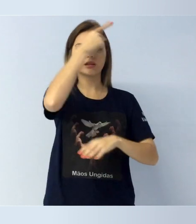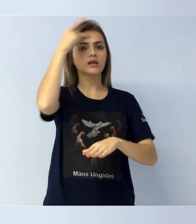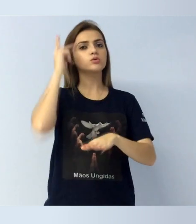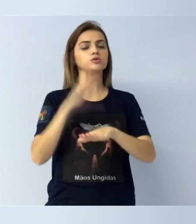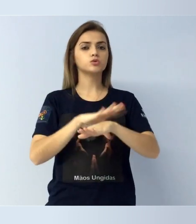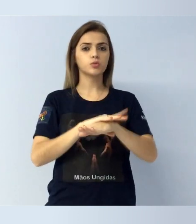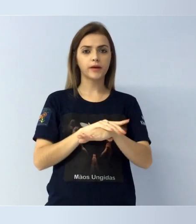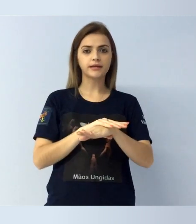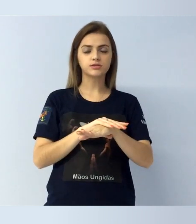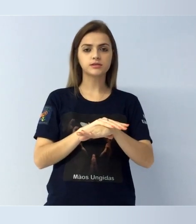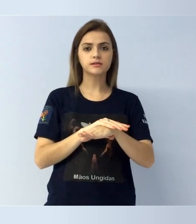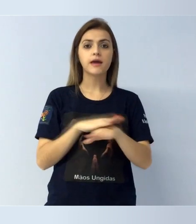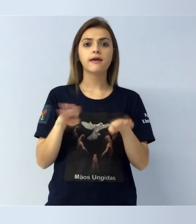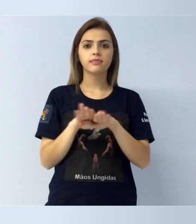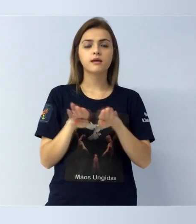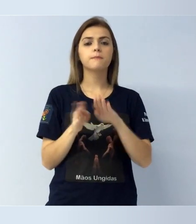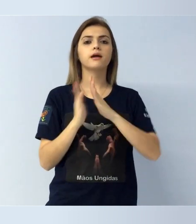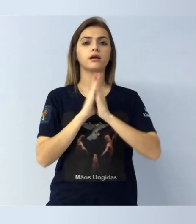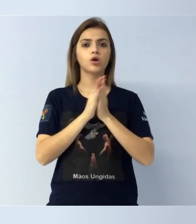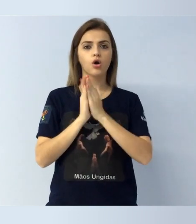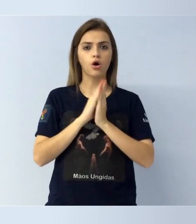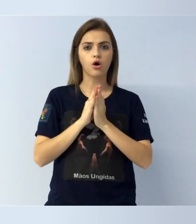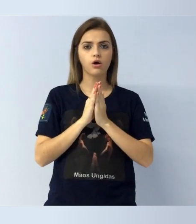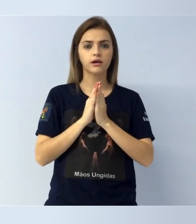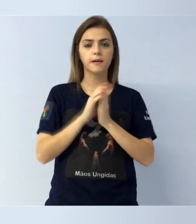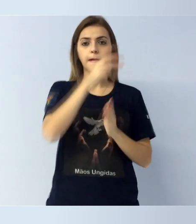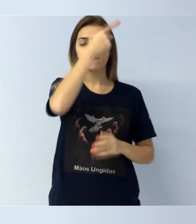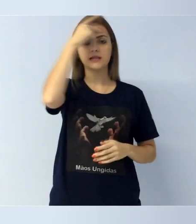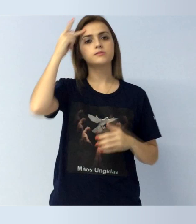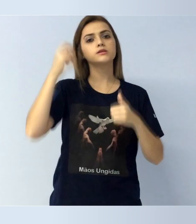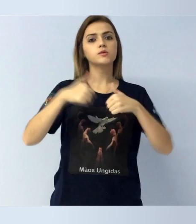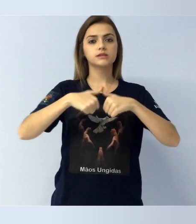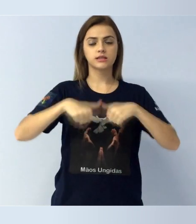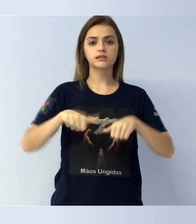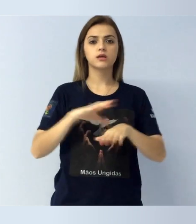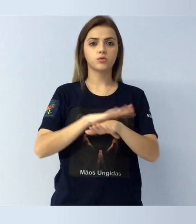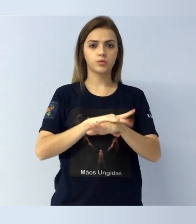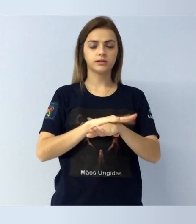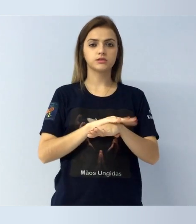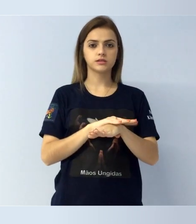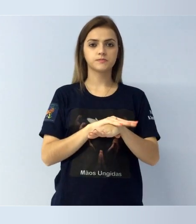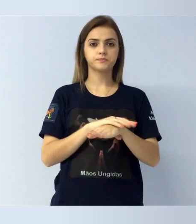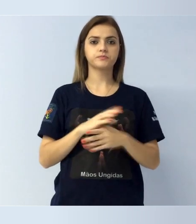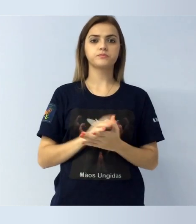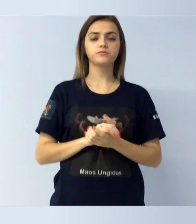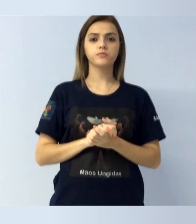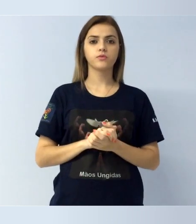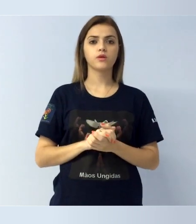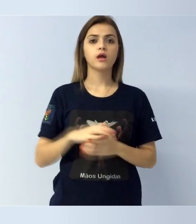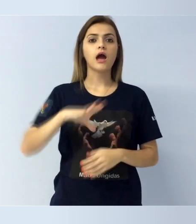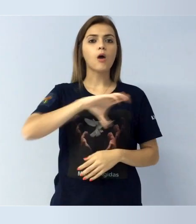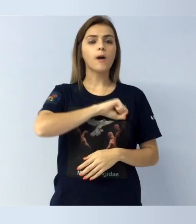aos doentes, como pela oração de intercessão com que acompanha aqueles que estão doentes.